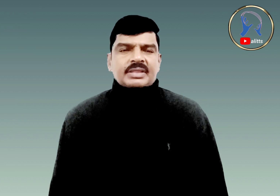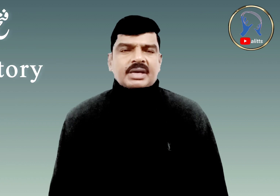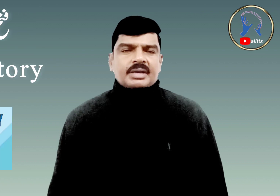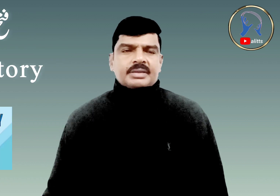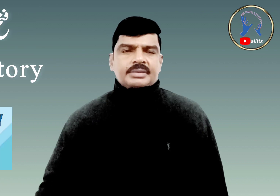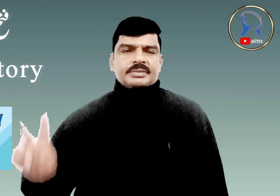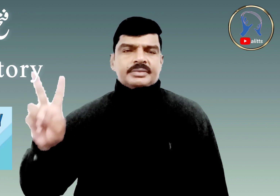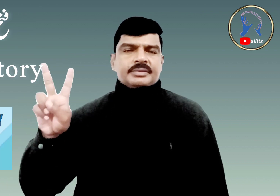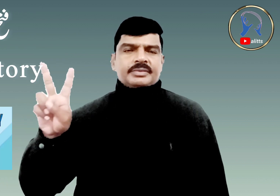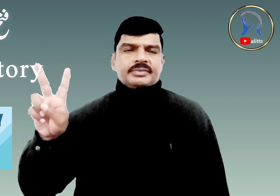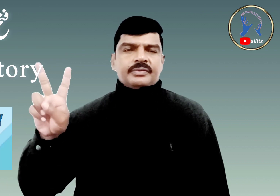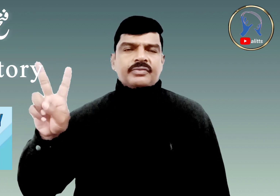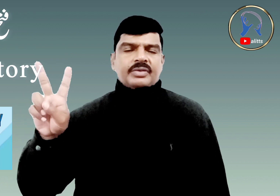फतह, वी,